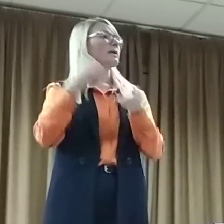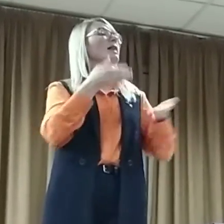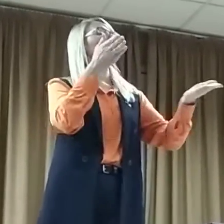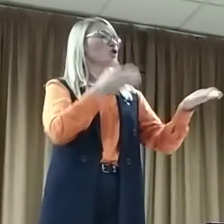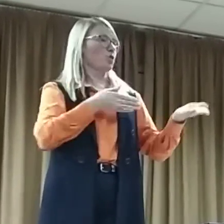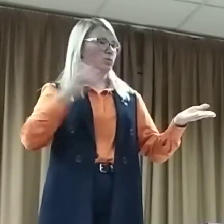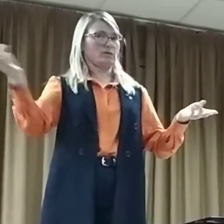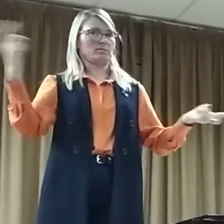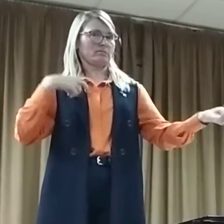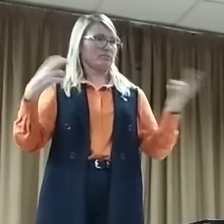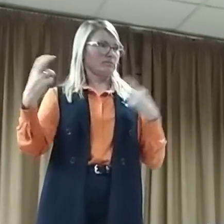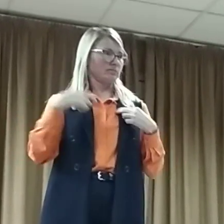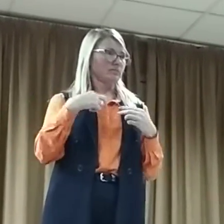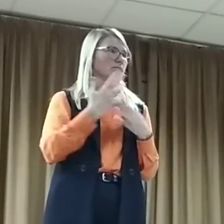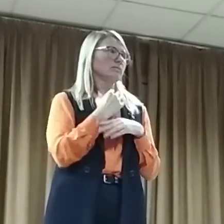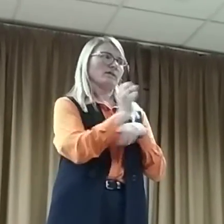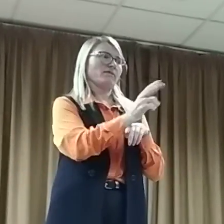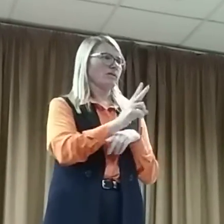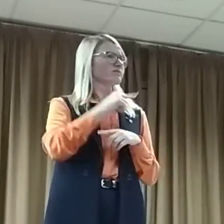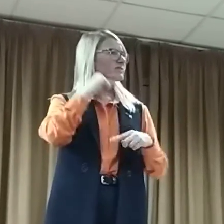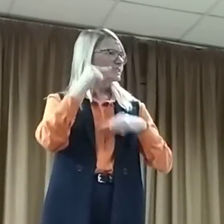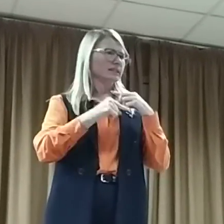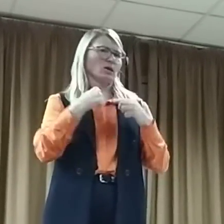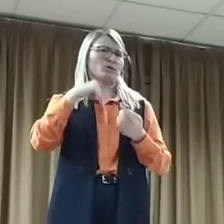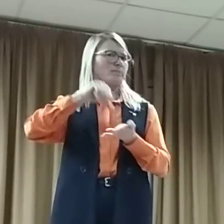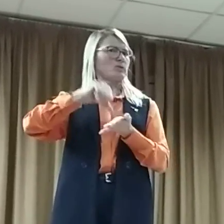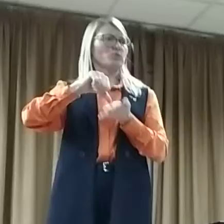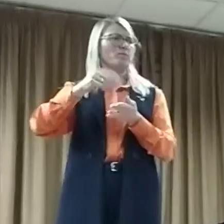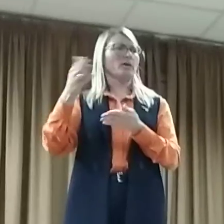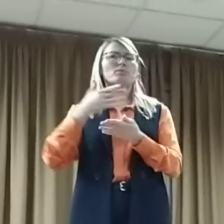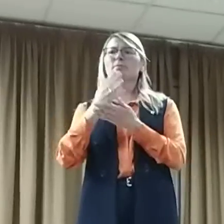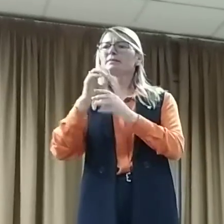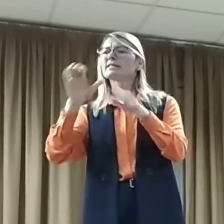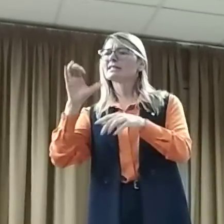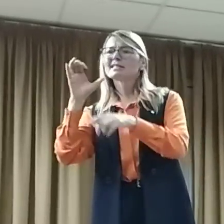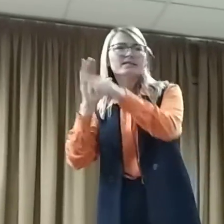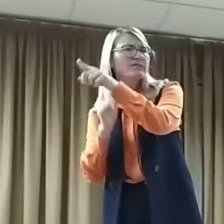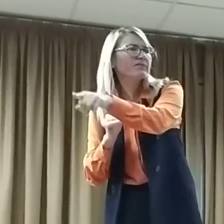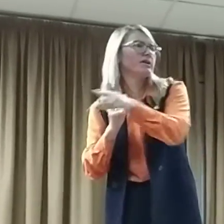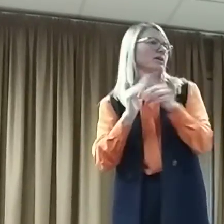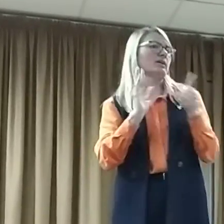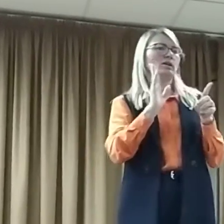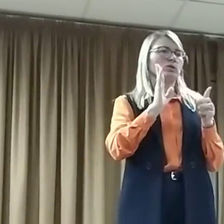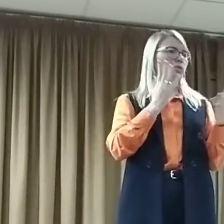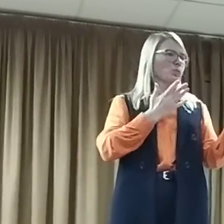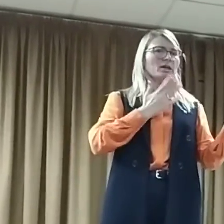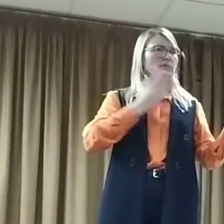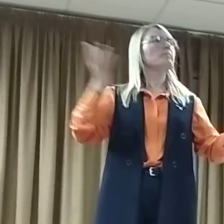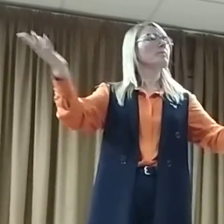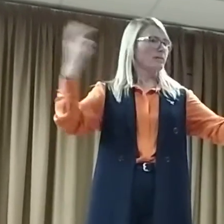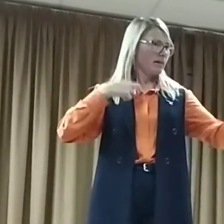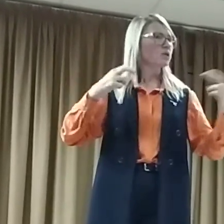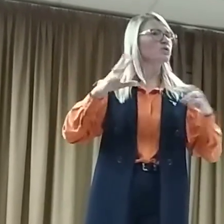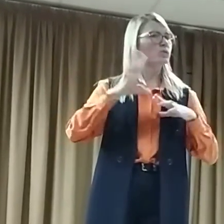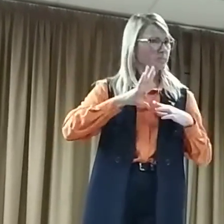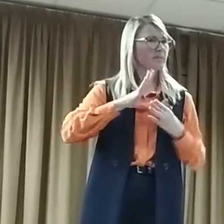7. А когда будет правление, мы тоже можем вас пригласить. Председатель Совета ветеранов, мы